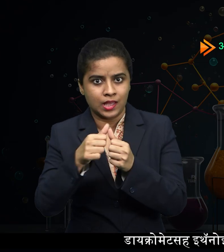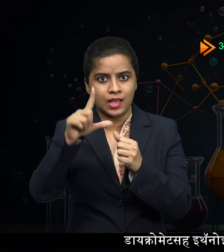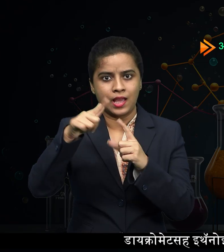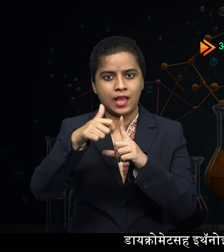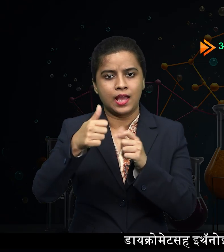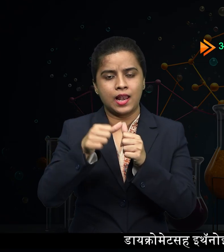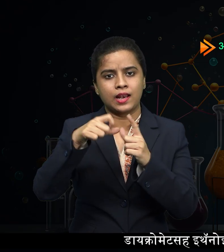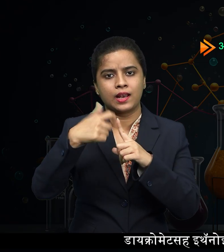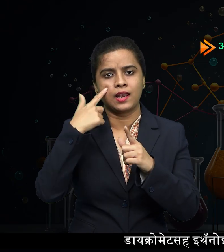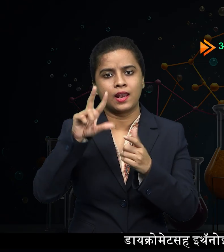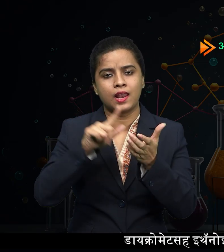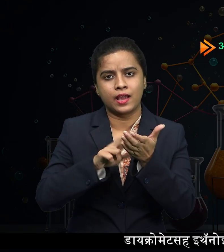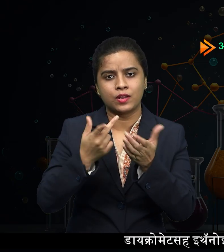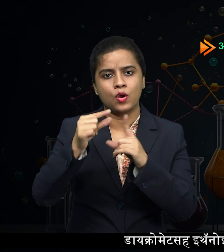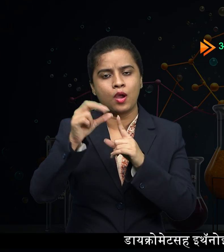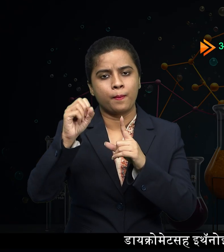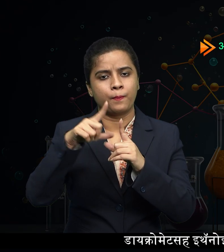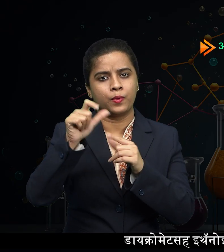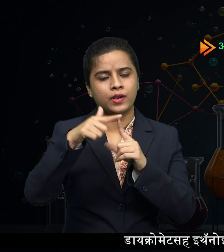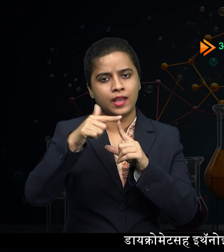केले जाते.